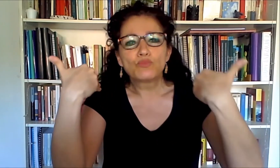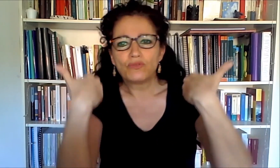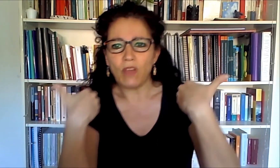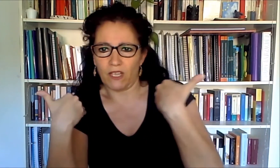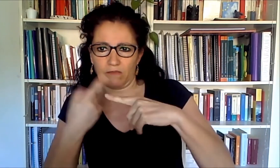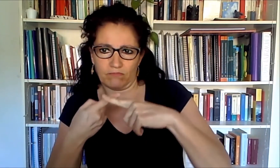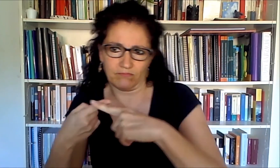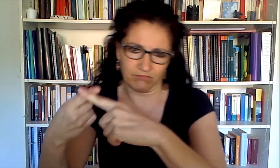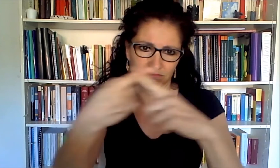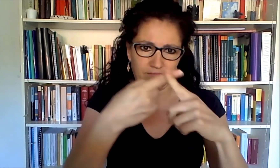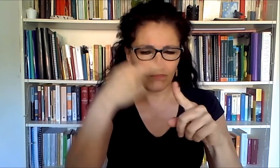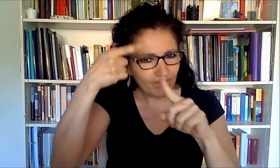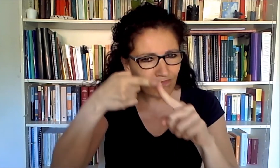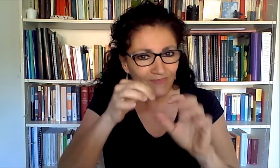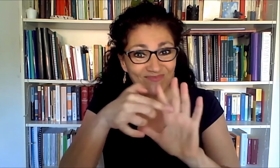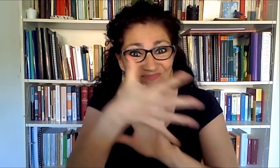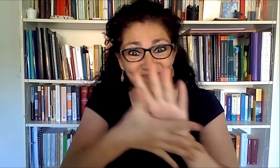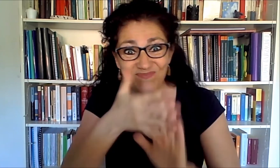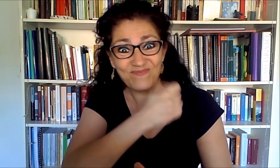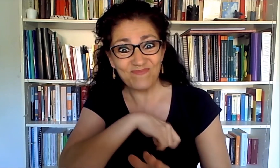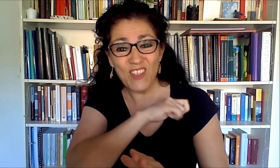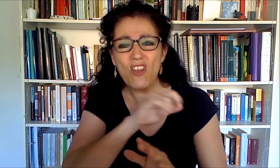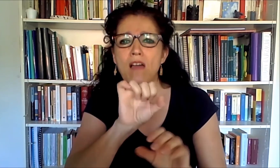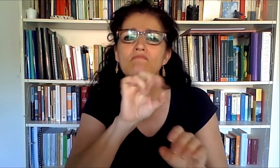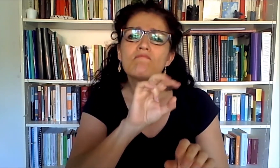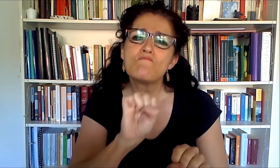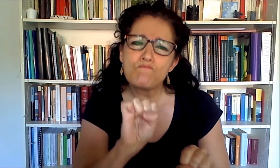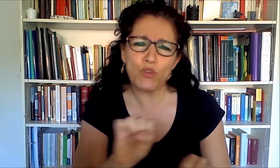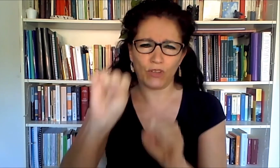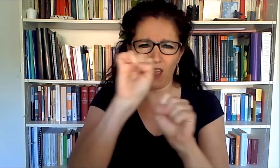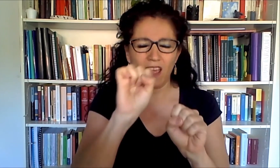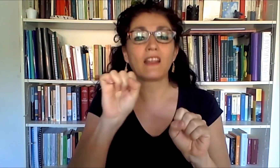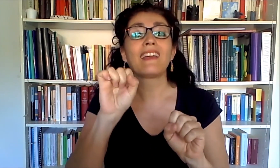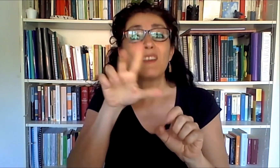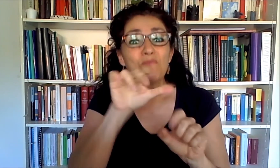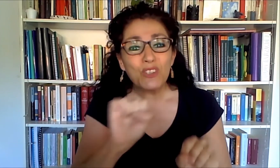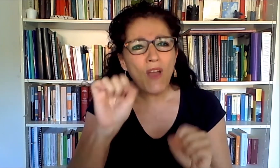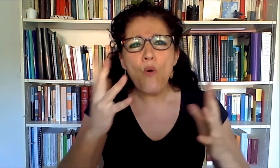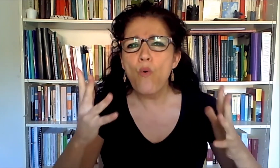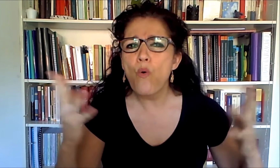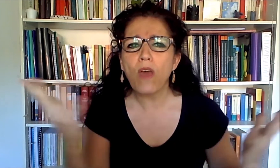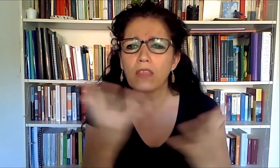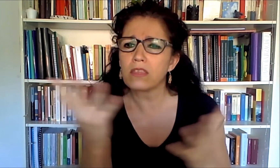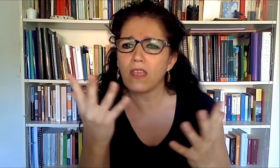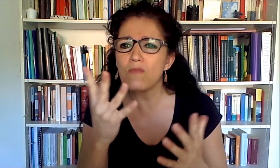Incluso con más urgencia, si cabe, por su carácter minoritario y minorizado.